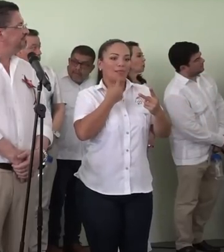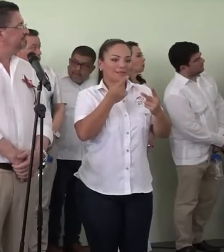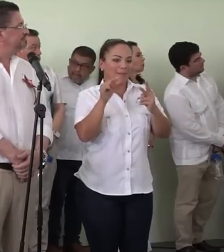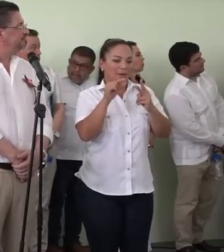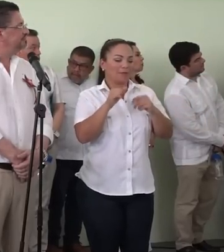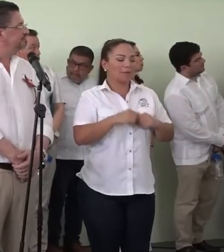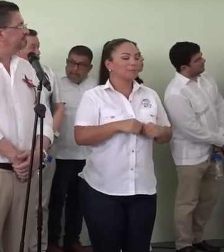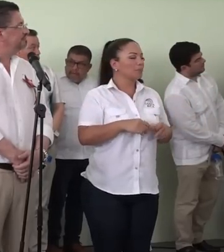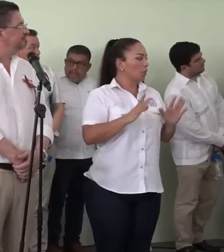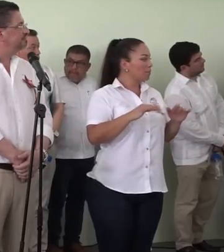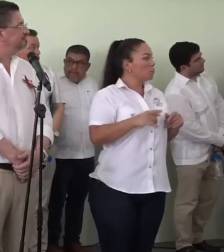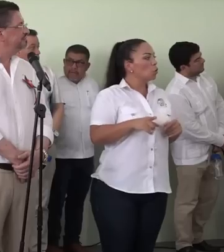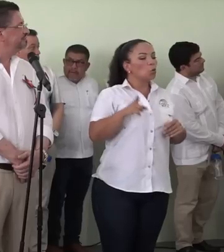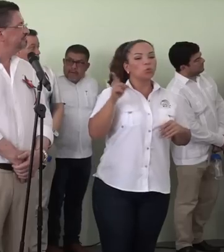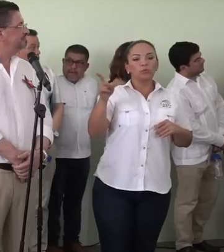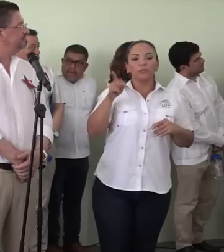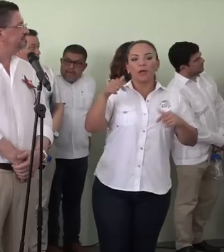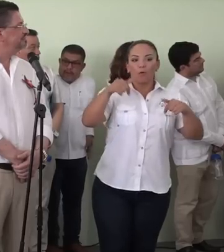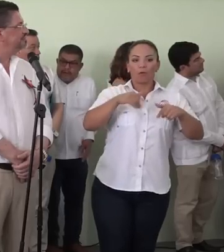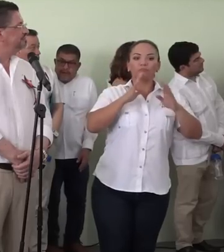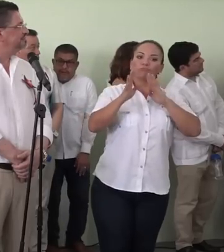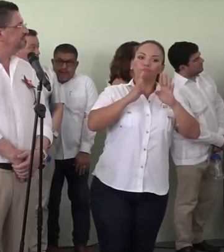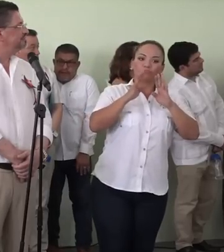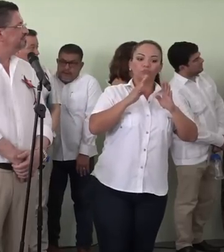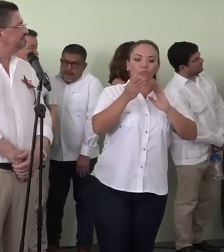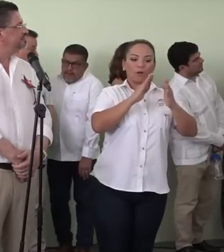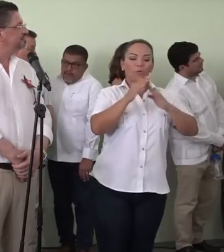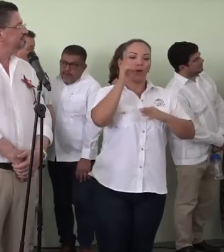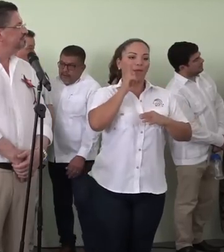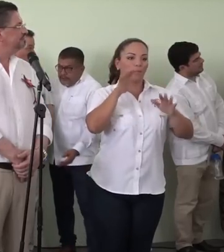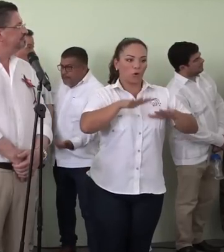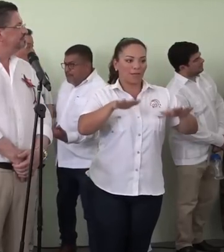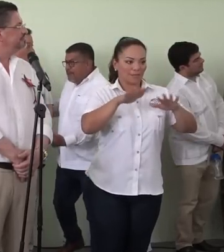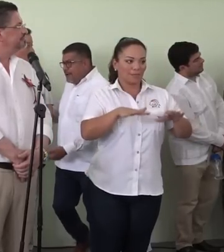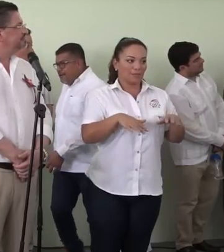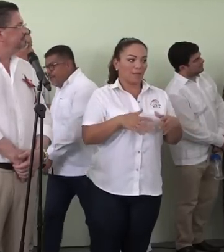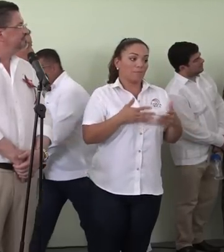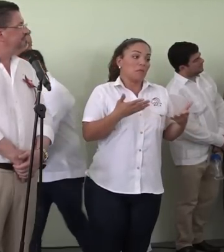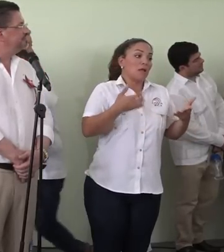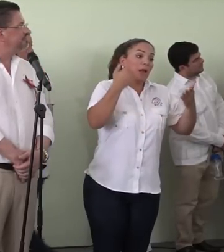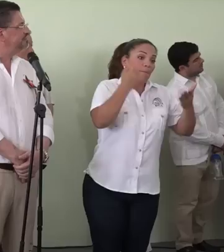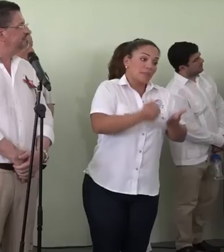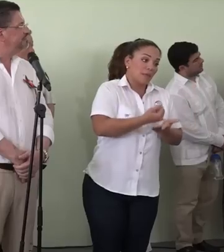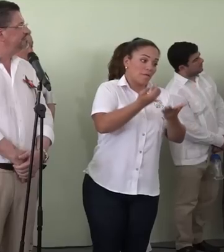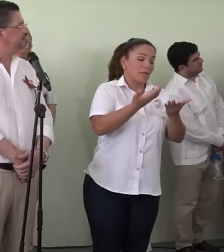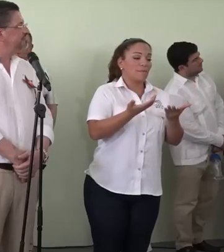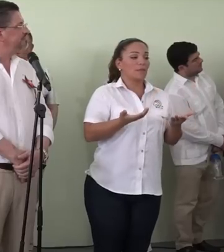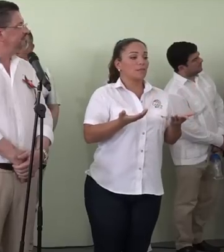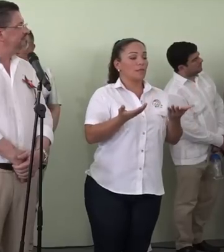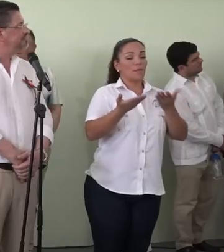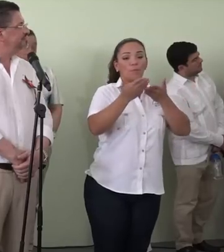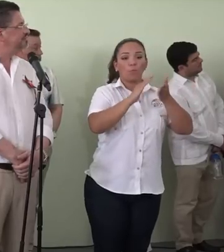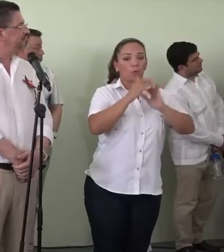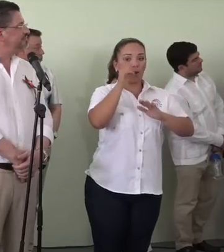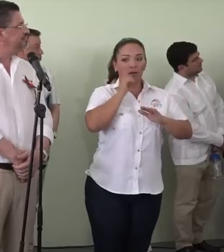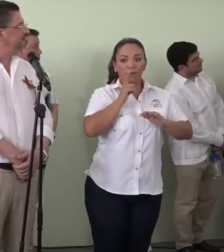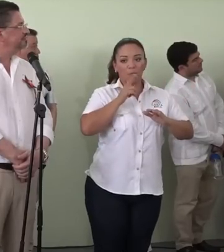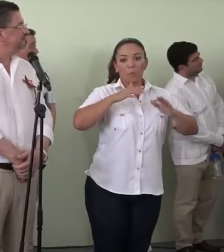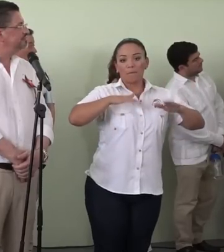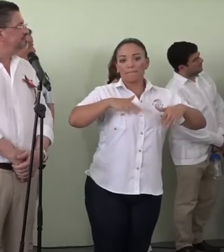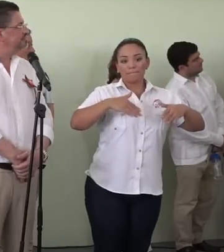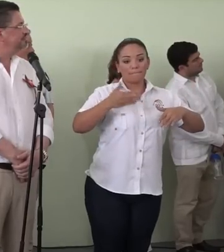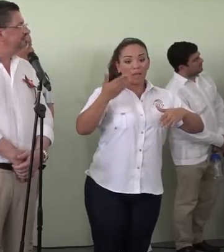pueblo limonense. Y entonces el pueblo limonense que lamentablemente no ha encontrado en los últimos